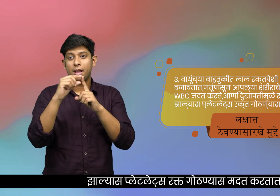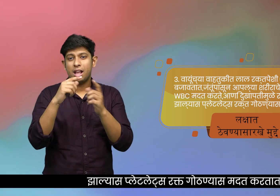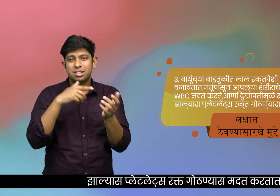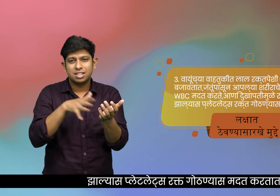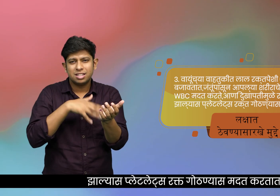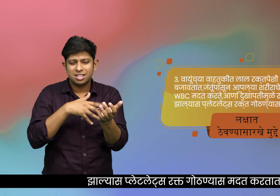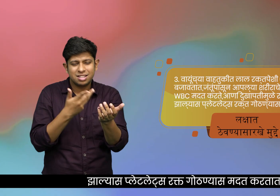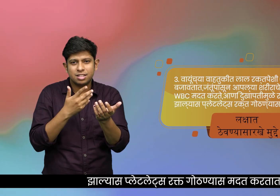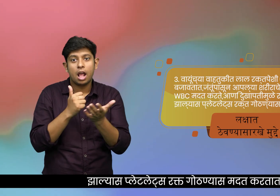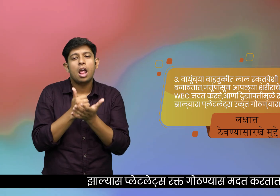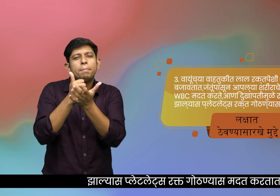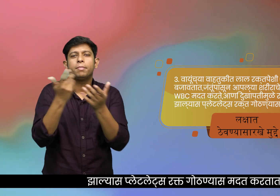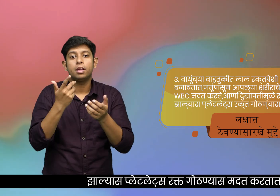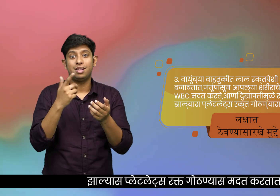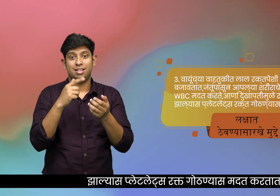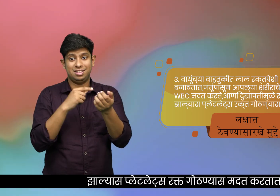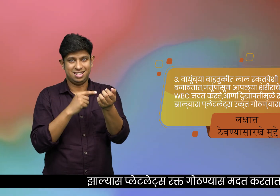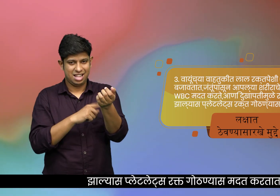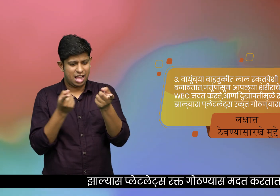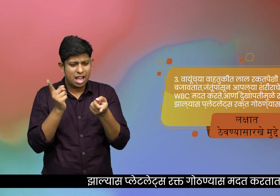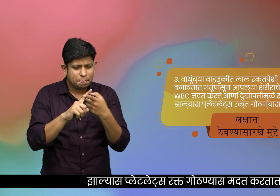झाल्यास प्लेटलेट्स रक्त गोठण्यास मदत करतात.